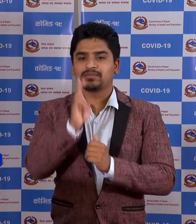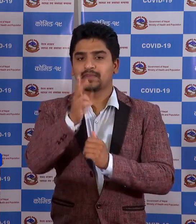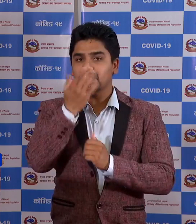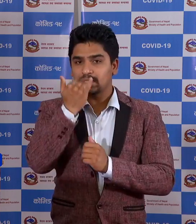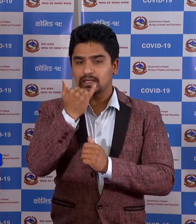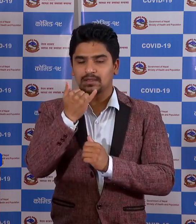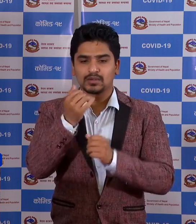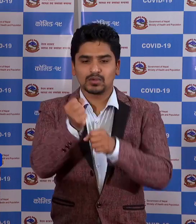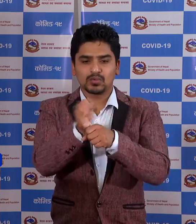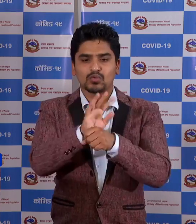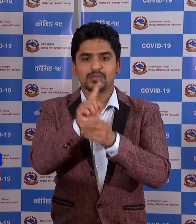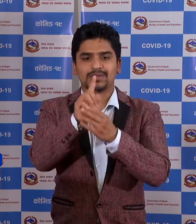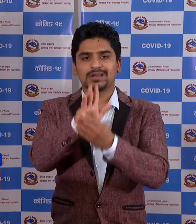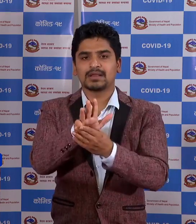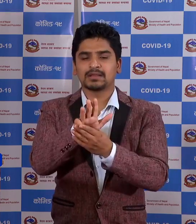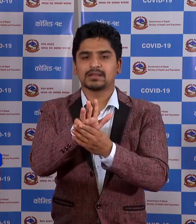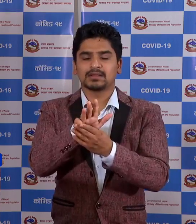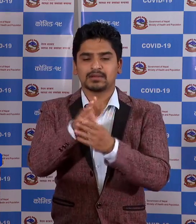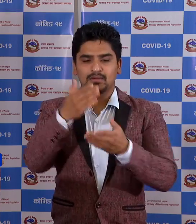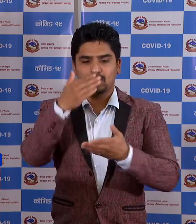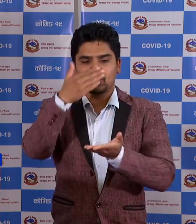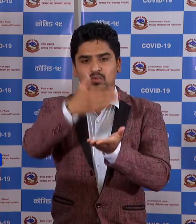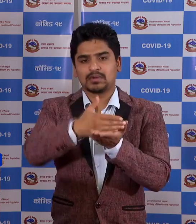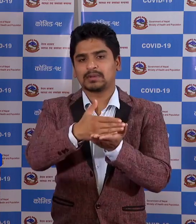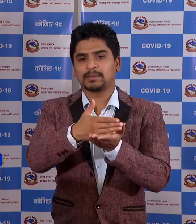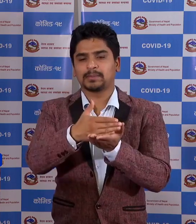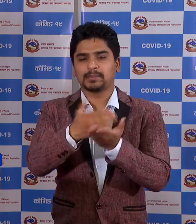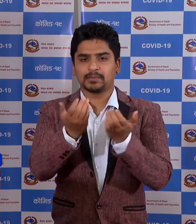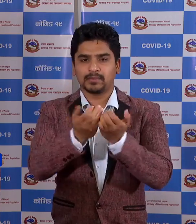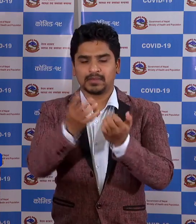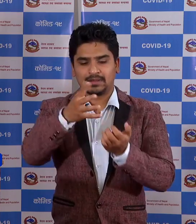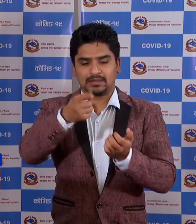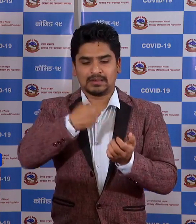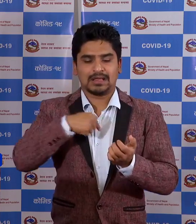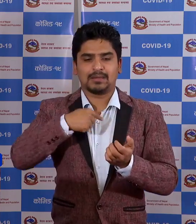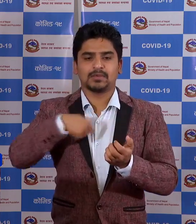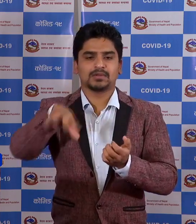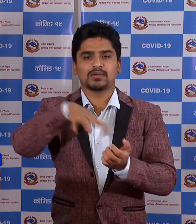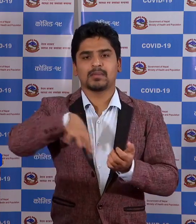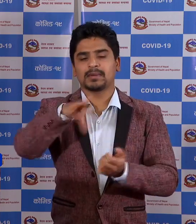त्यसैले कोभिड-19 को रोकथाममा हामी सबै